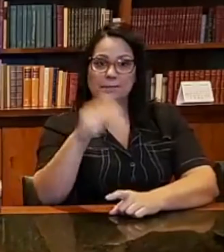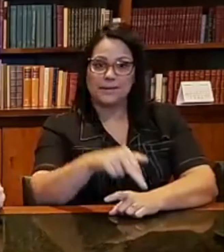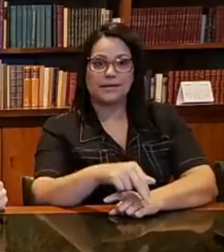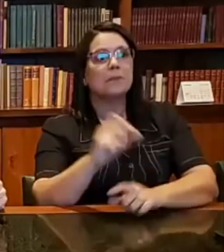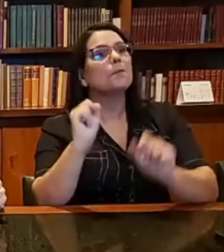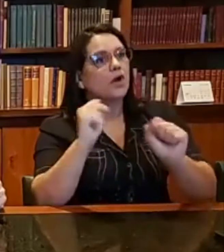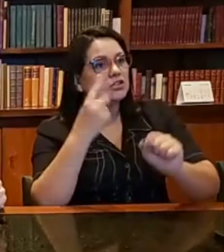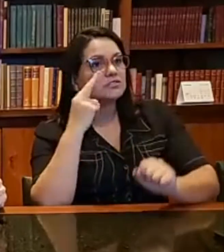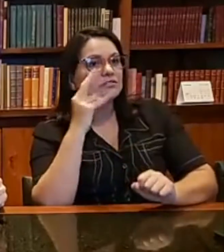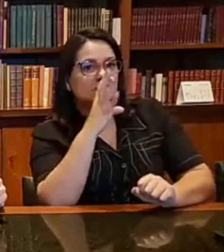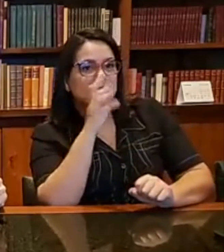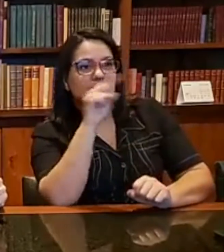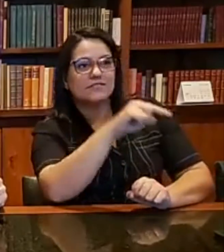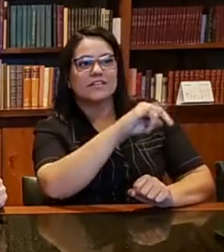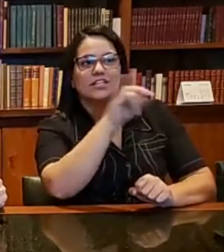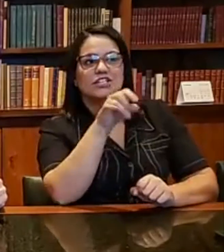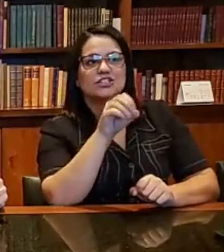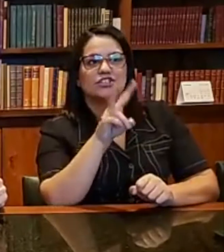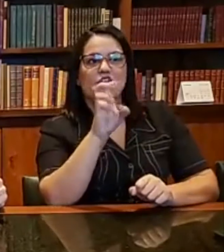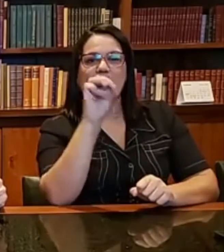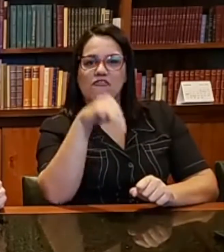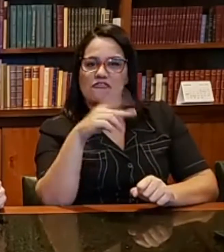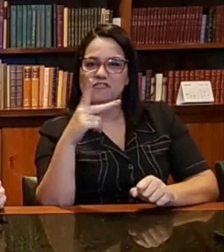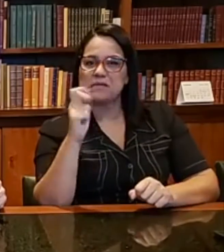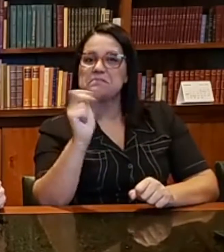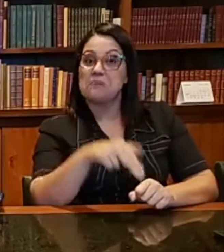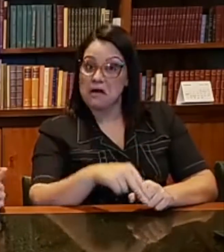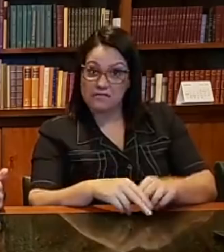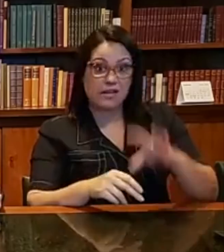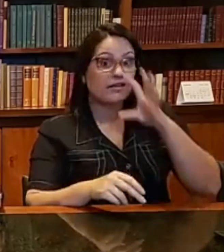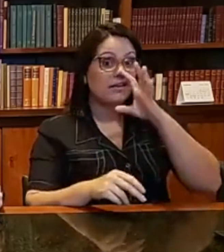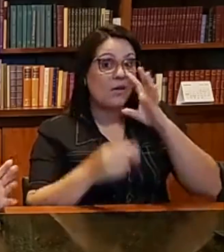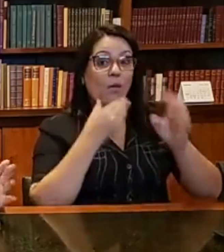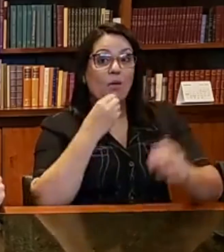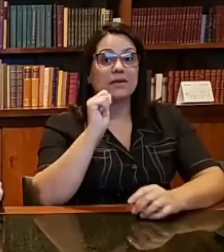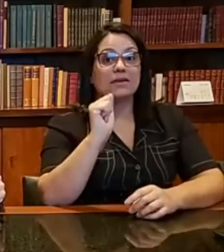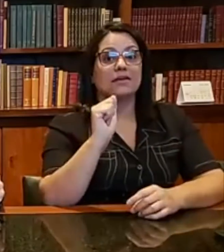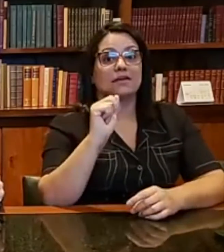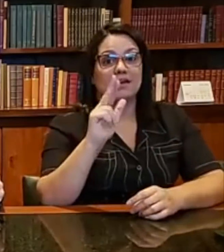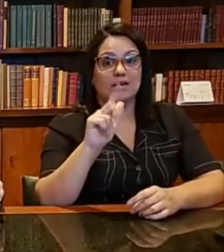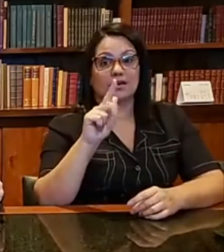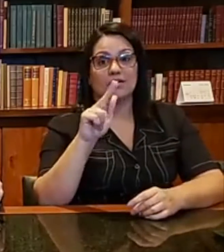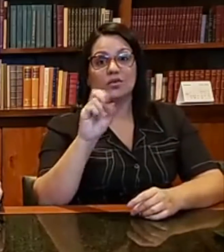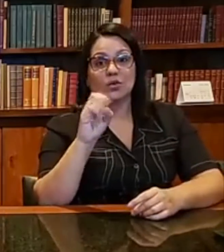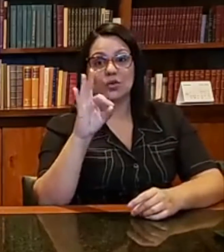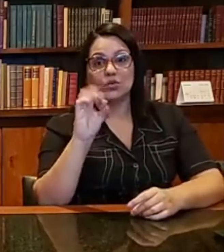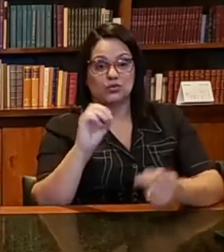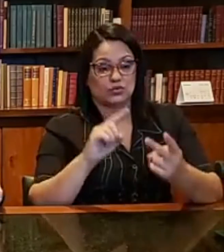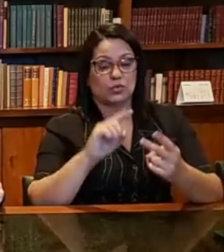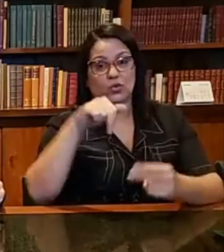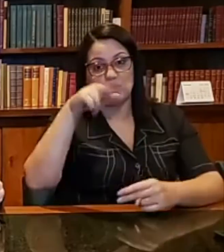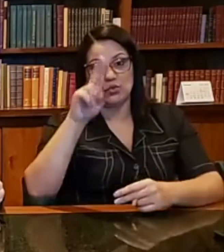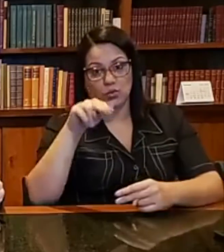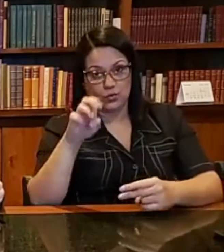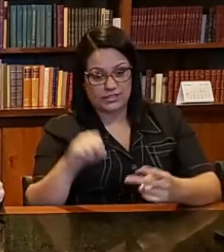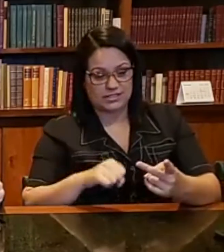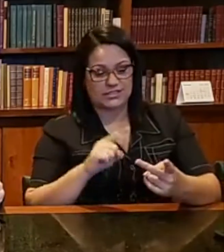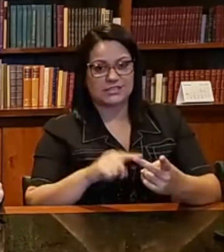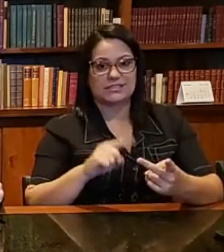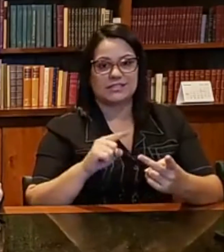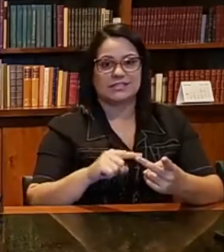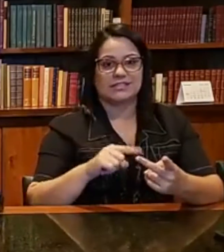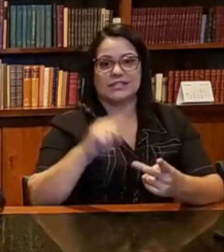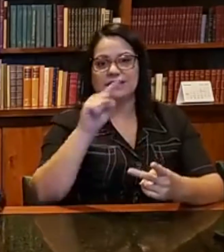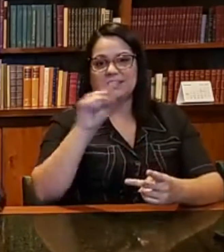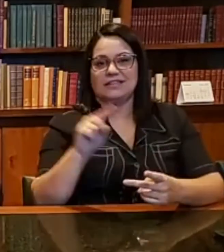Jovem Pan aí, tá? Vai ter o prazer de ouvir o Augusto Nunes e Zé Maria. Tem mais um caboclo também lá com muita independência,